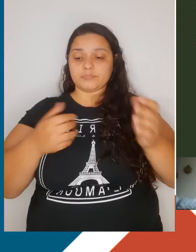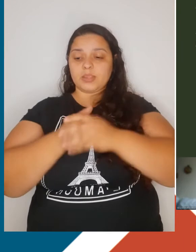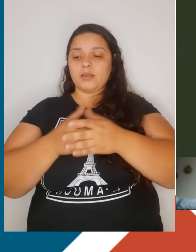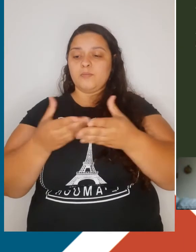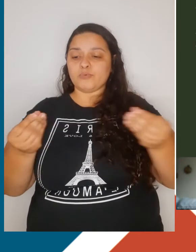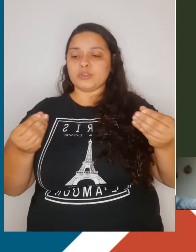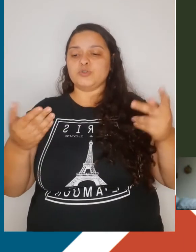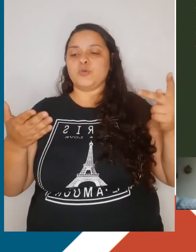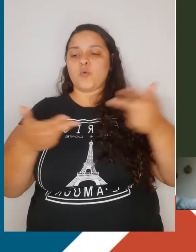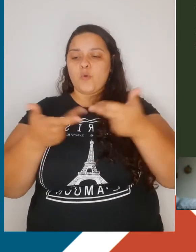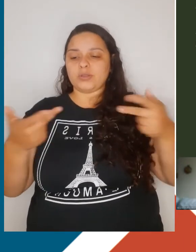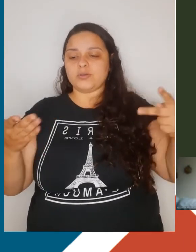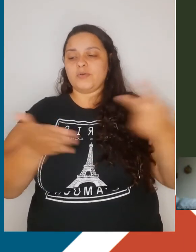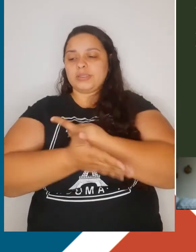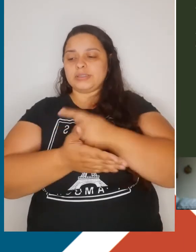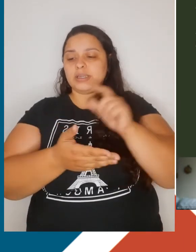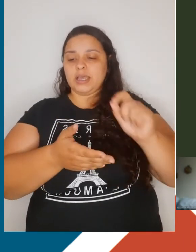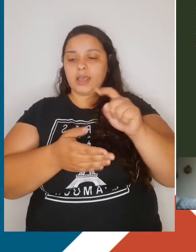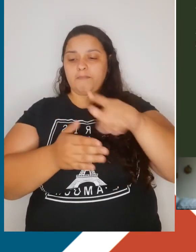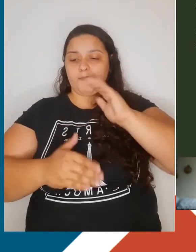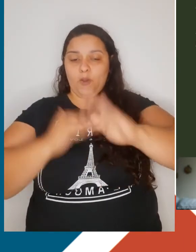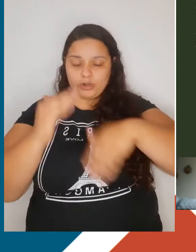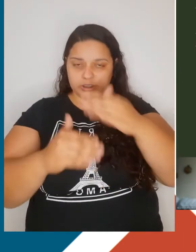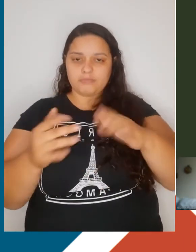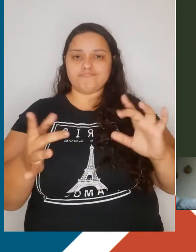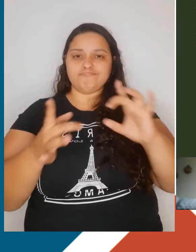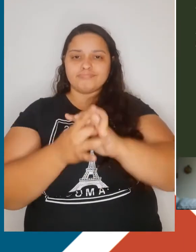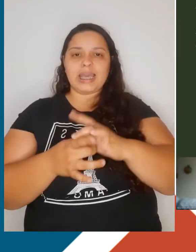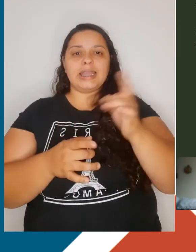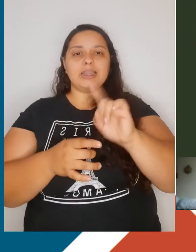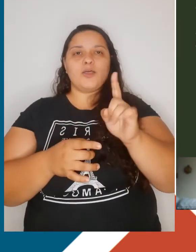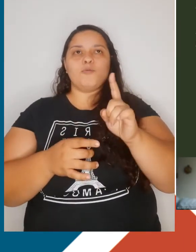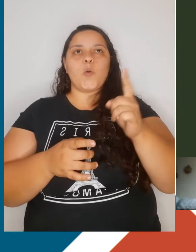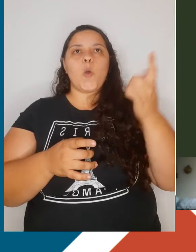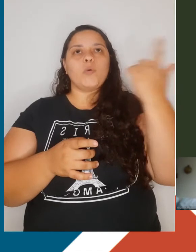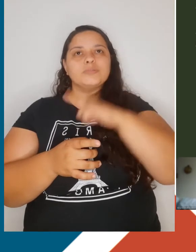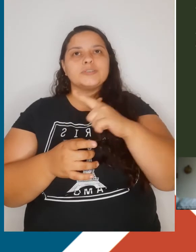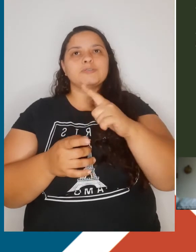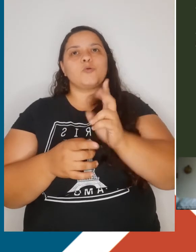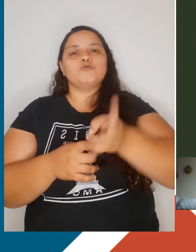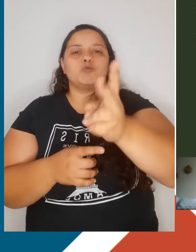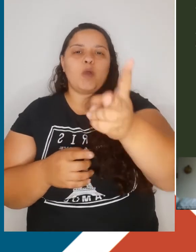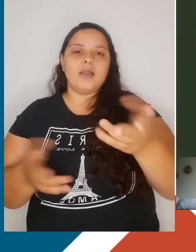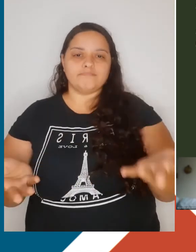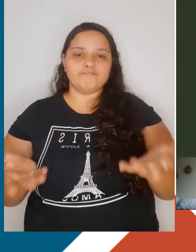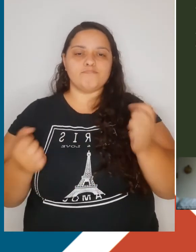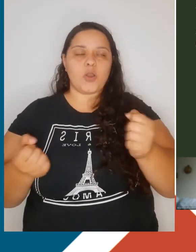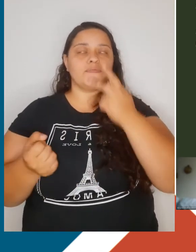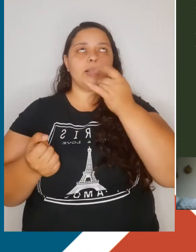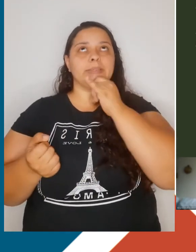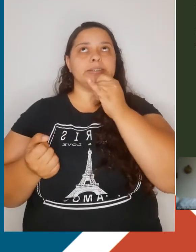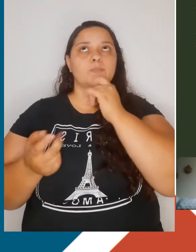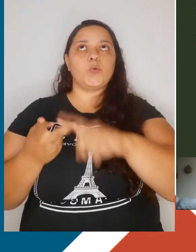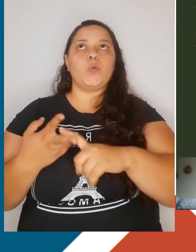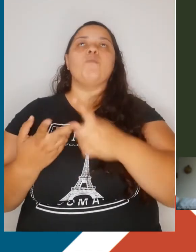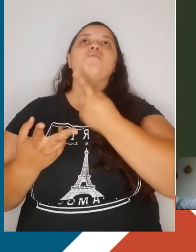independência. Entretanto, diversos fatores fizeram com que esse projeto de unificação não fosse levado à frente.